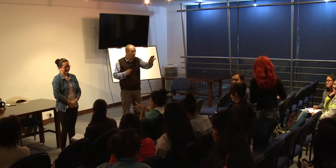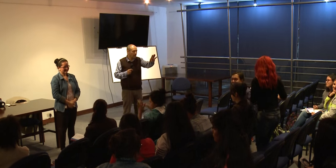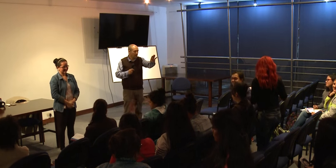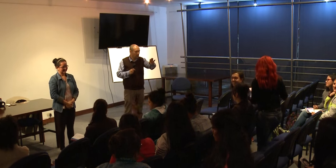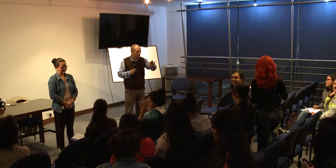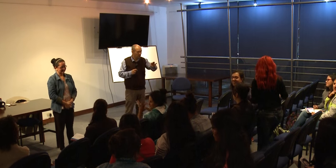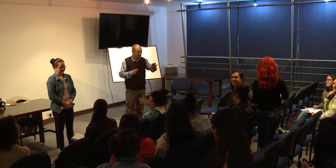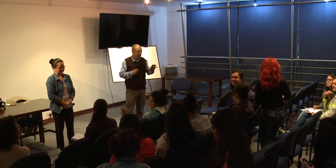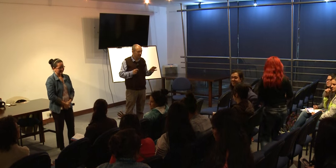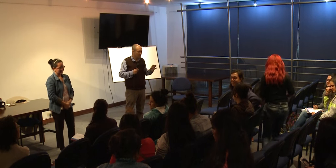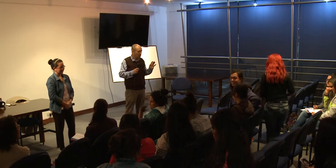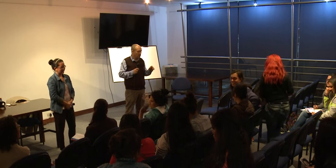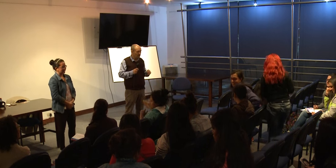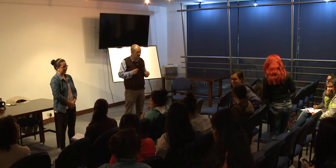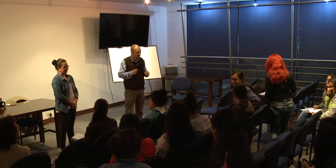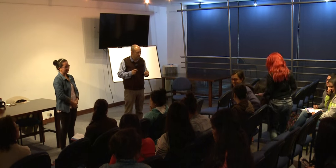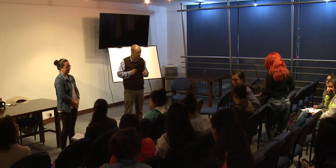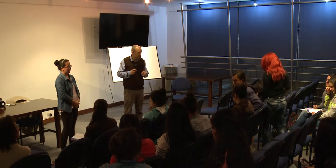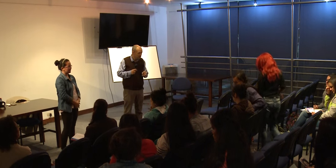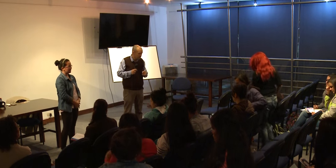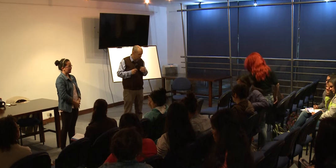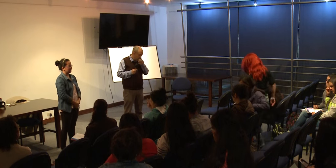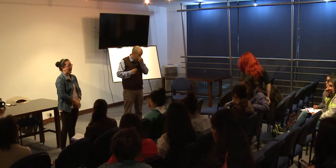Pero no nos muestre la imagen todavía. Tenla ahí escondida.